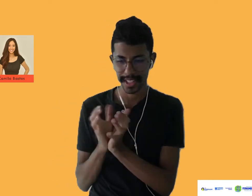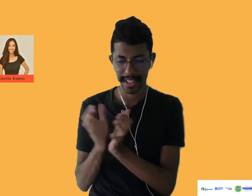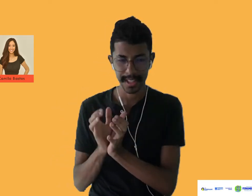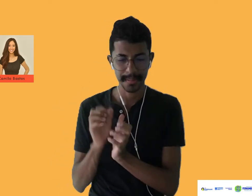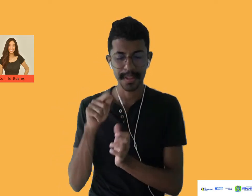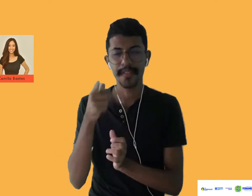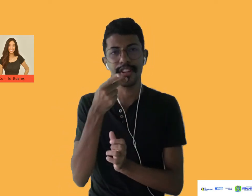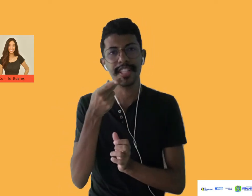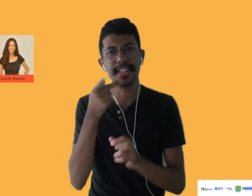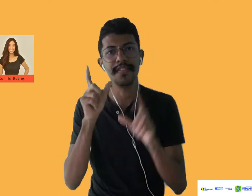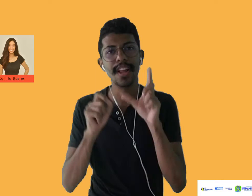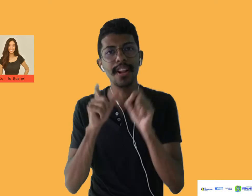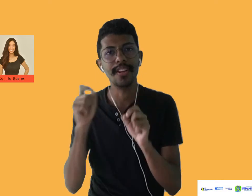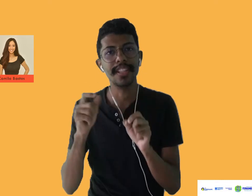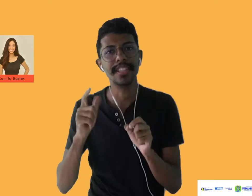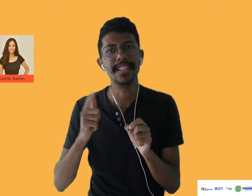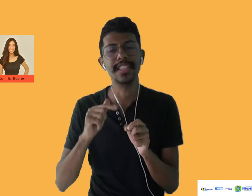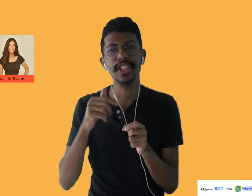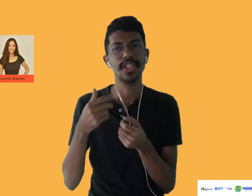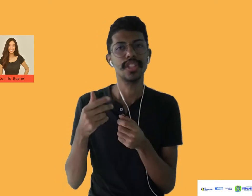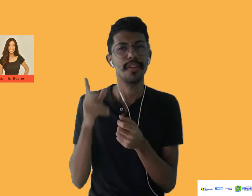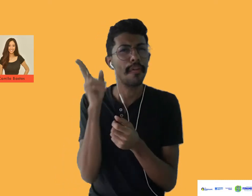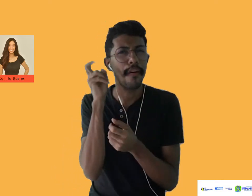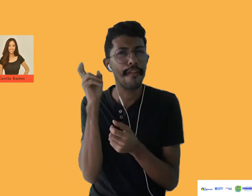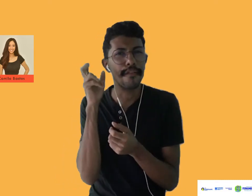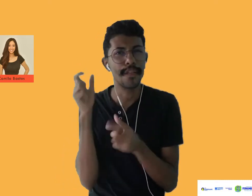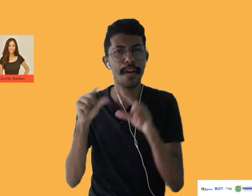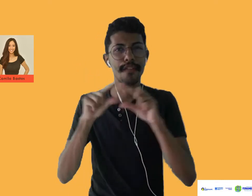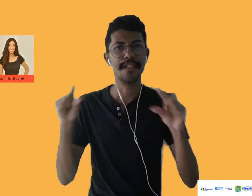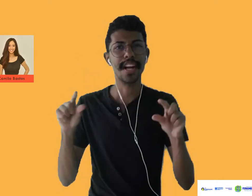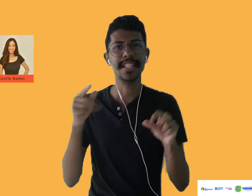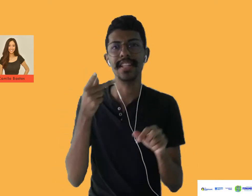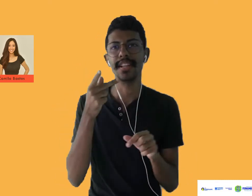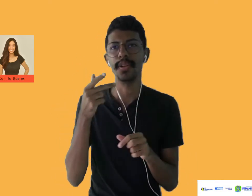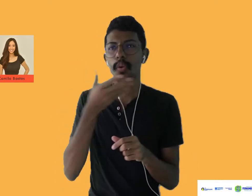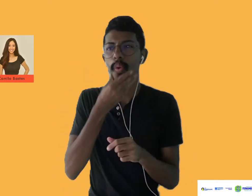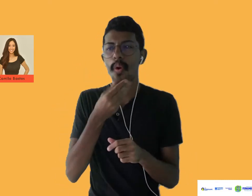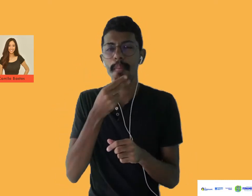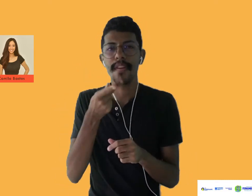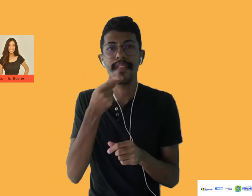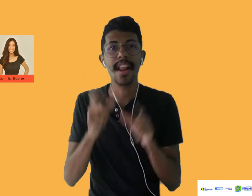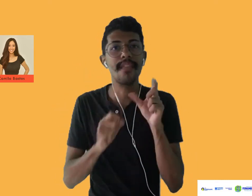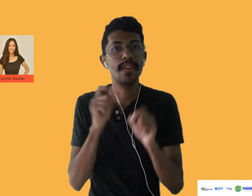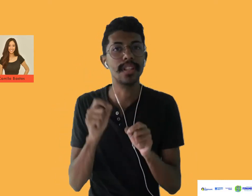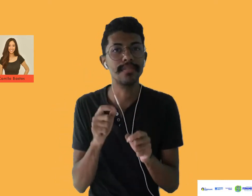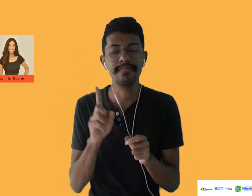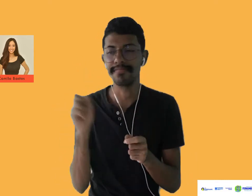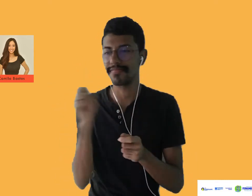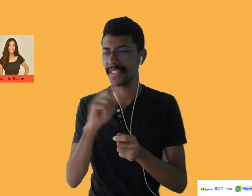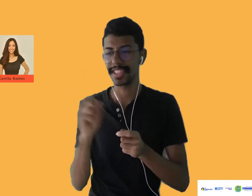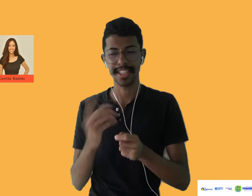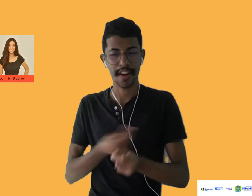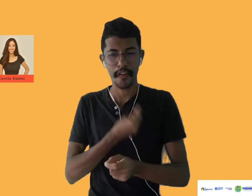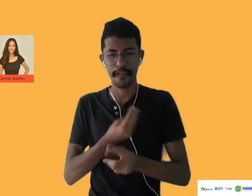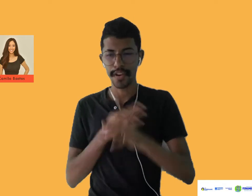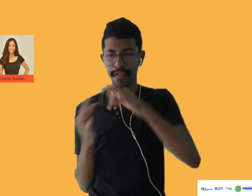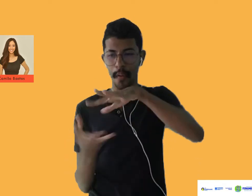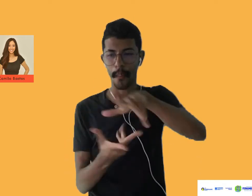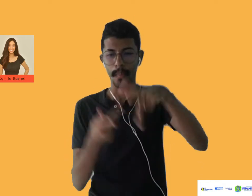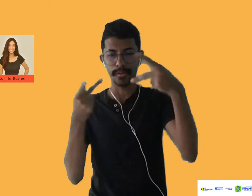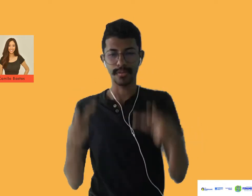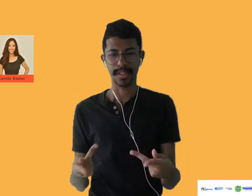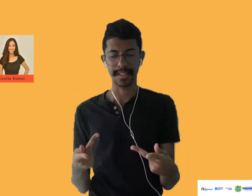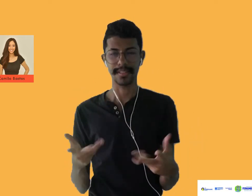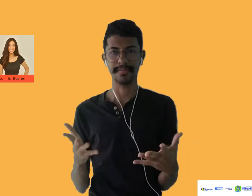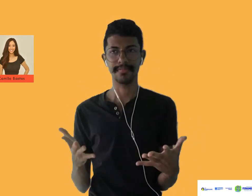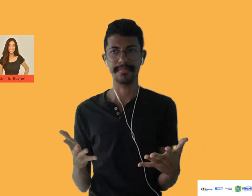e com todo o resto do pessoal da nossa equipe, que tu disse que escutou uma frase de um preto velho que ele dizia: